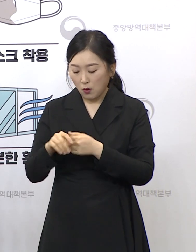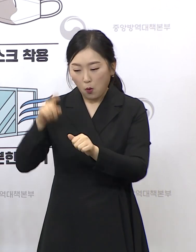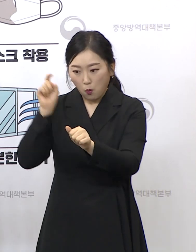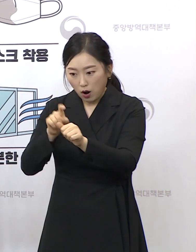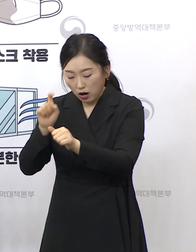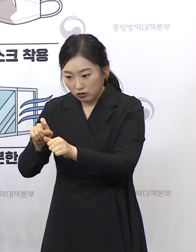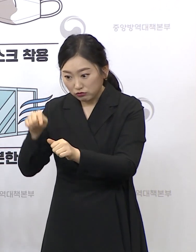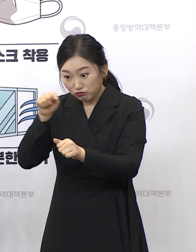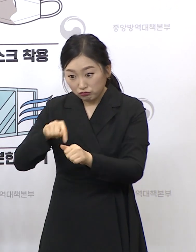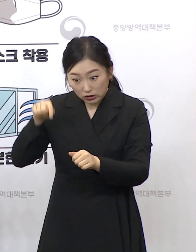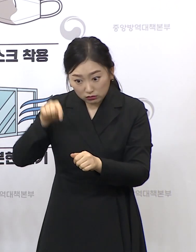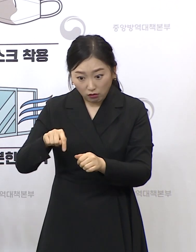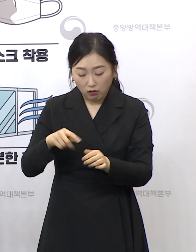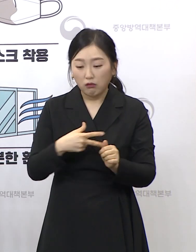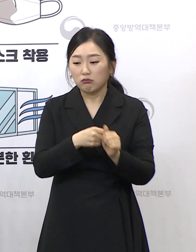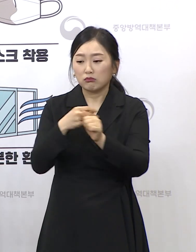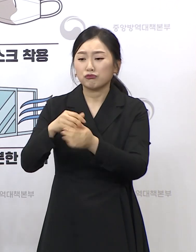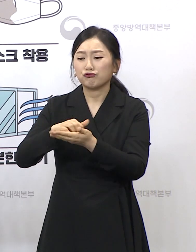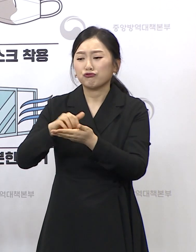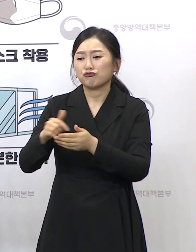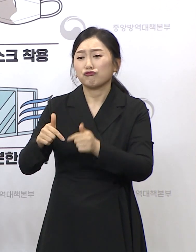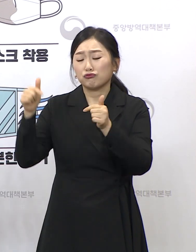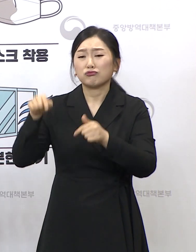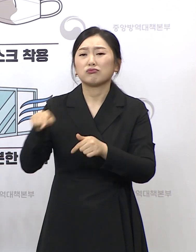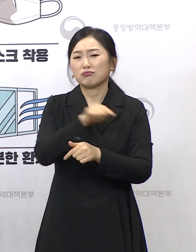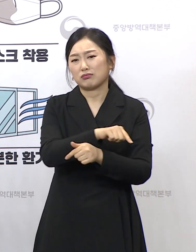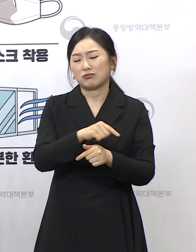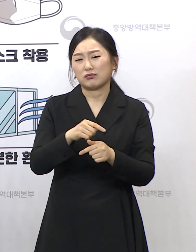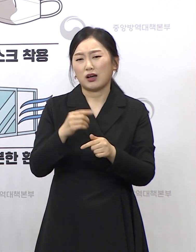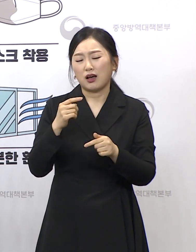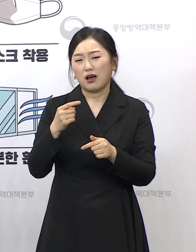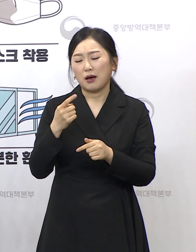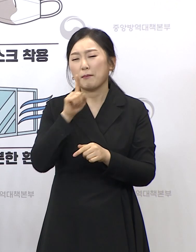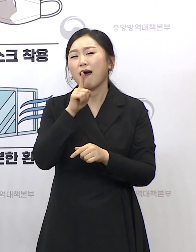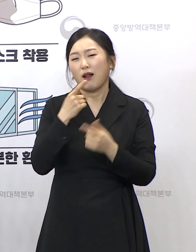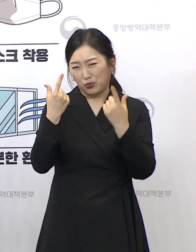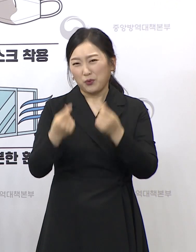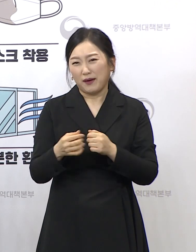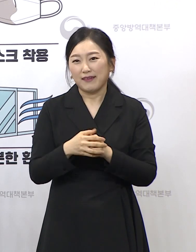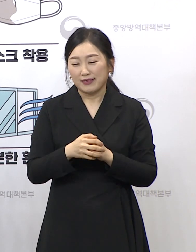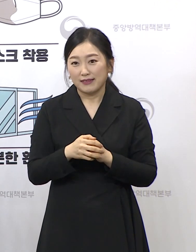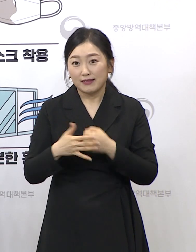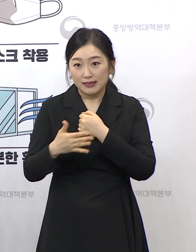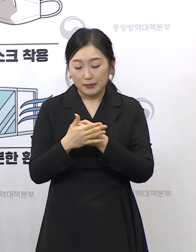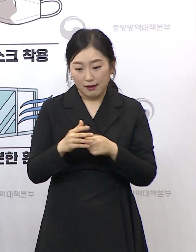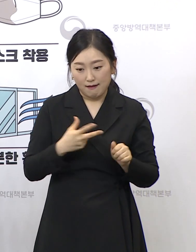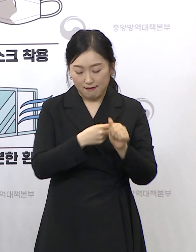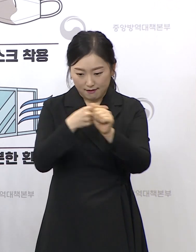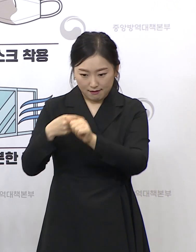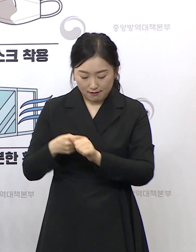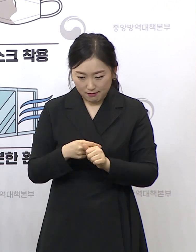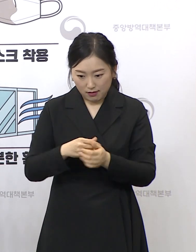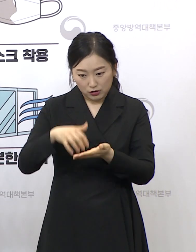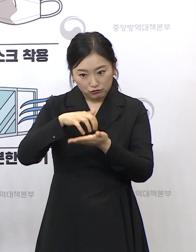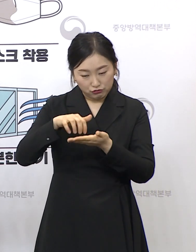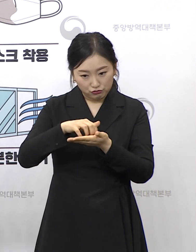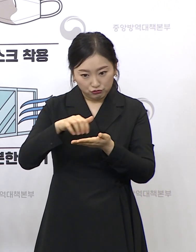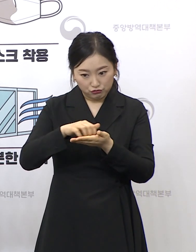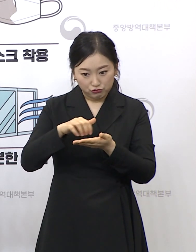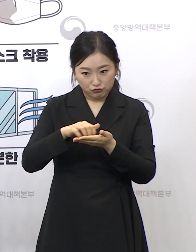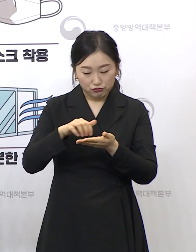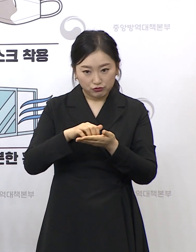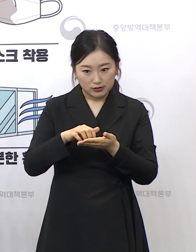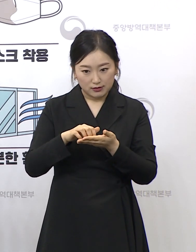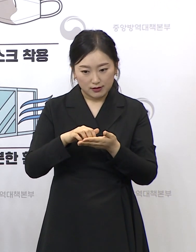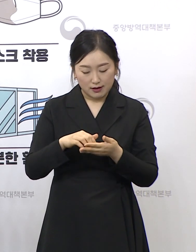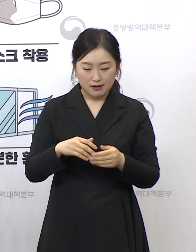증가하는 자연스러운 현상입니다. 즉 백신 접종률이 매우 높은 경우 인구 중 백신 접종자 수가